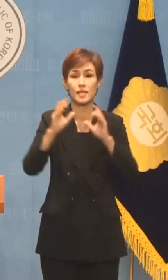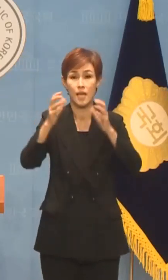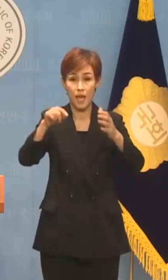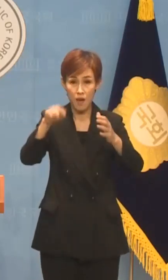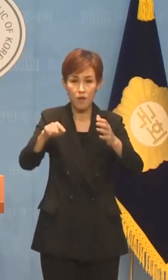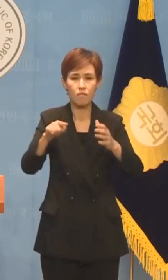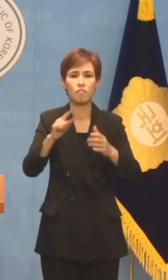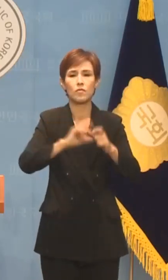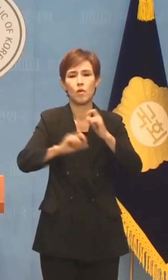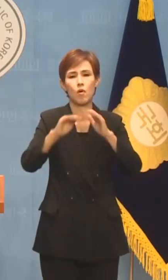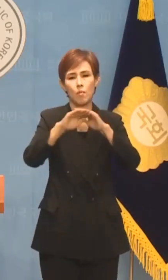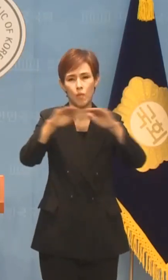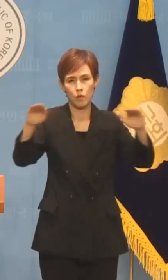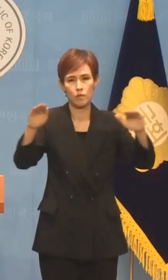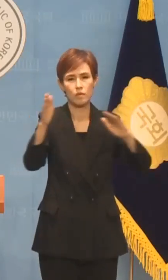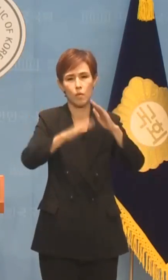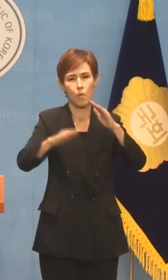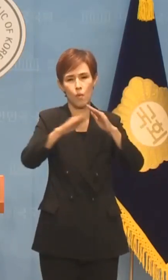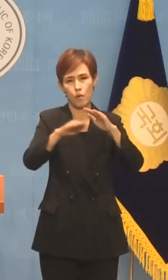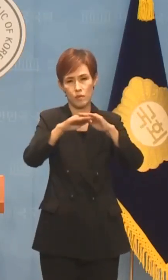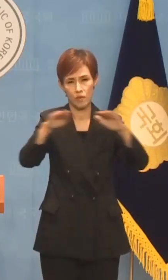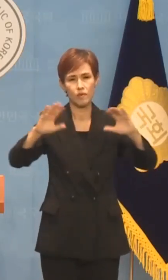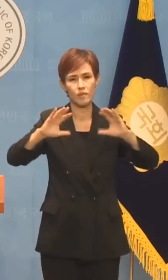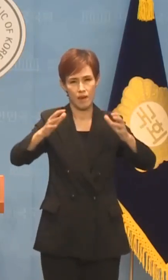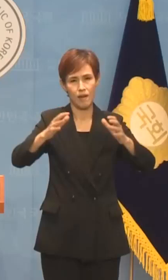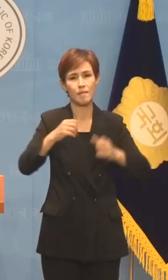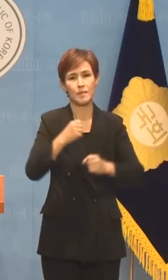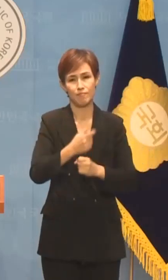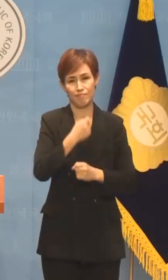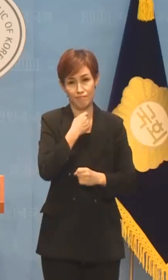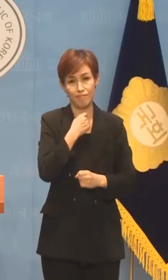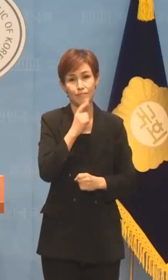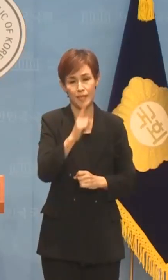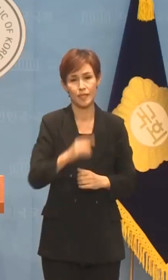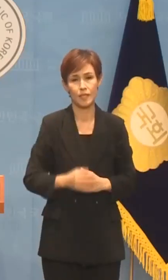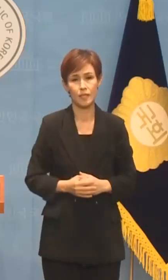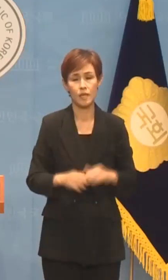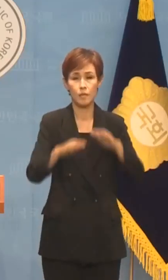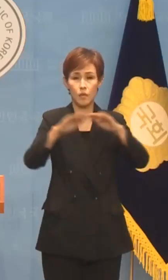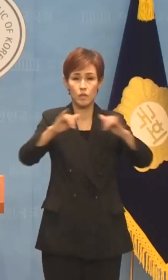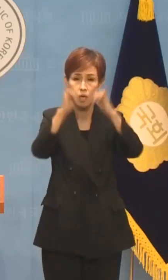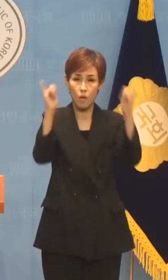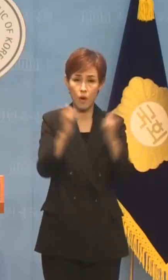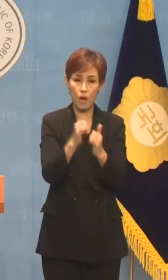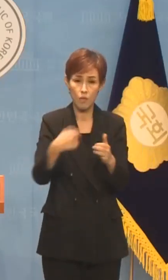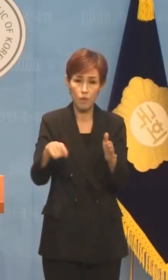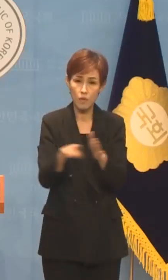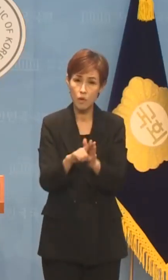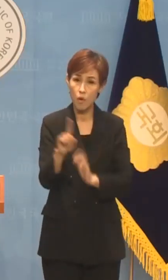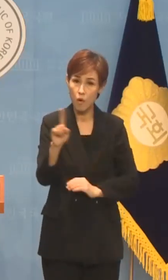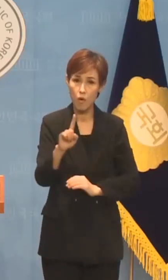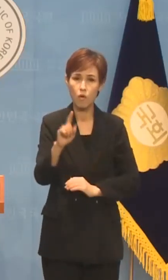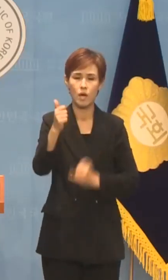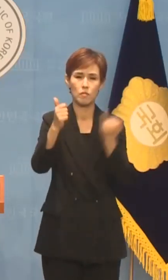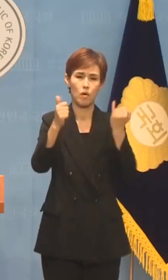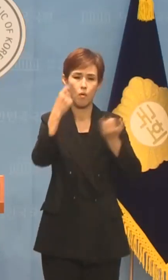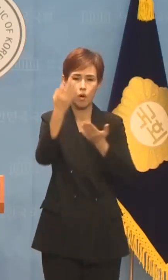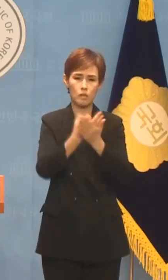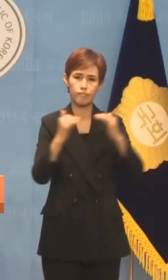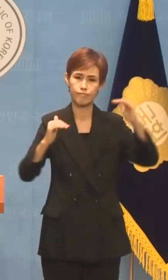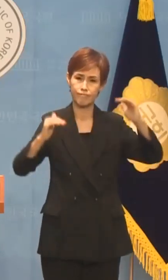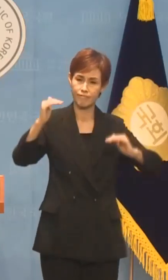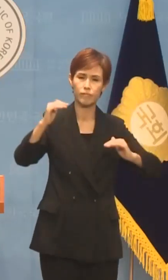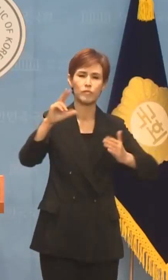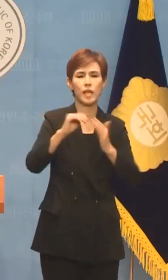더 평등하고 더 공정한 대한민국입니다. 그 평등 사회로 나아가기 위해 성별 임금 격차